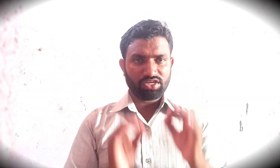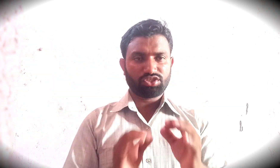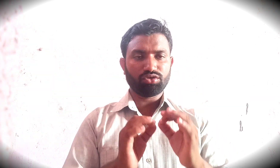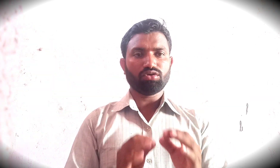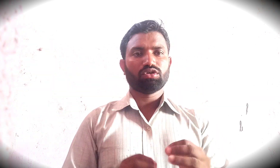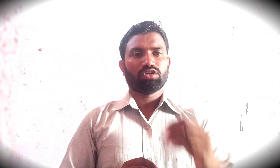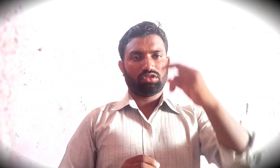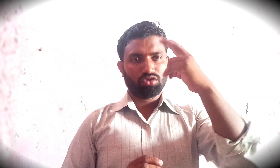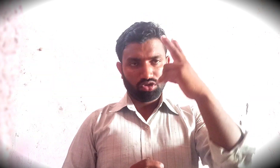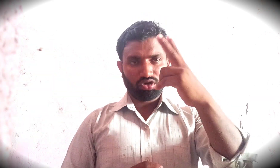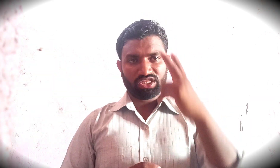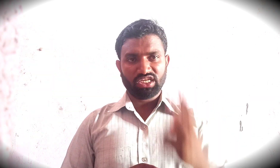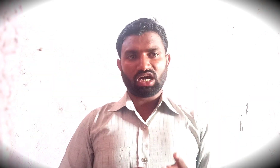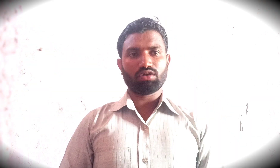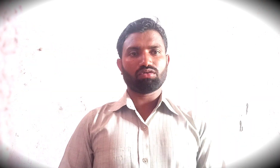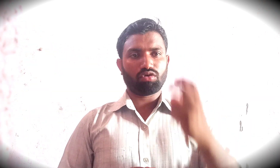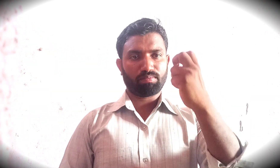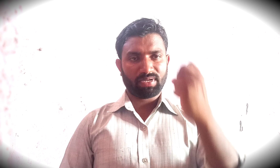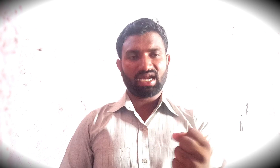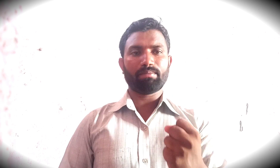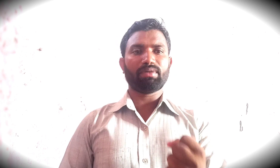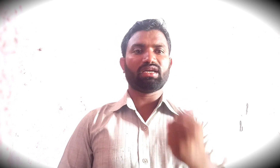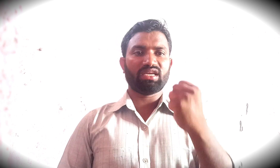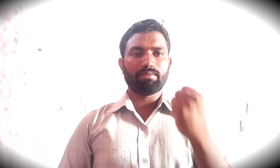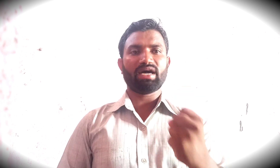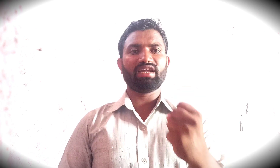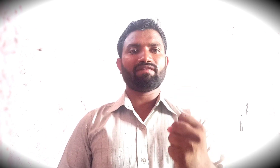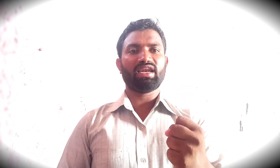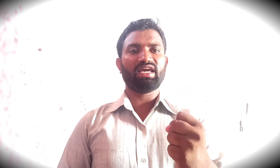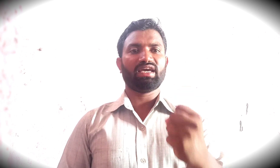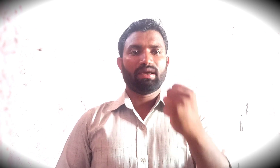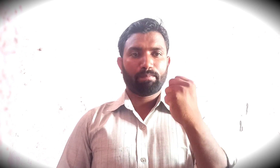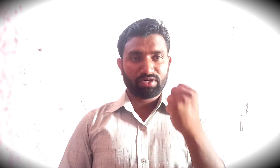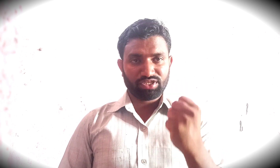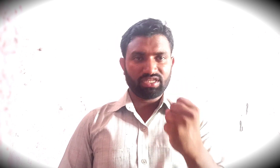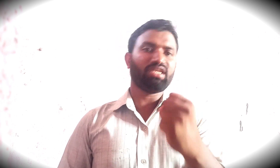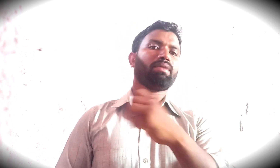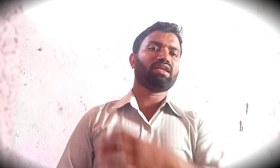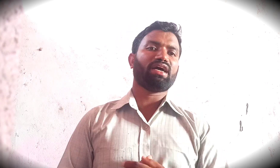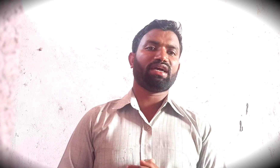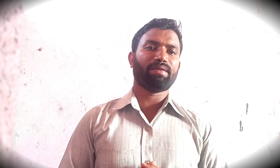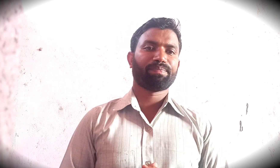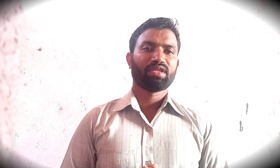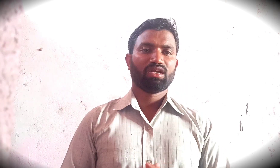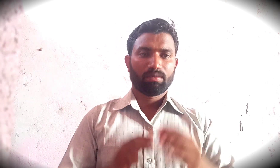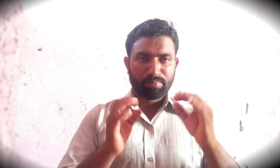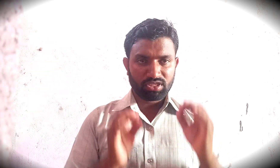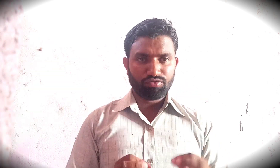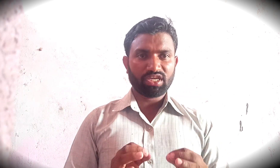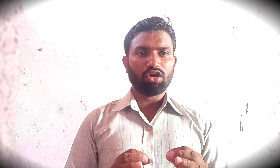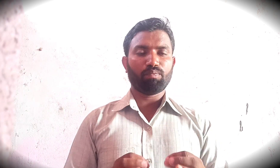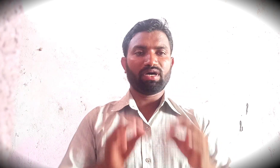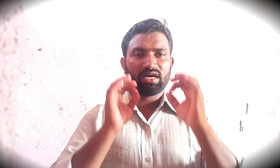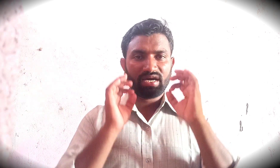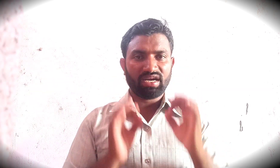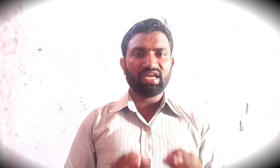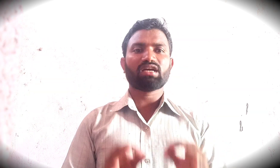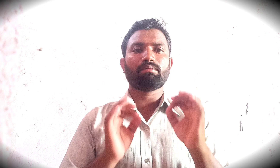यीशु दोनों अधिकारों को बराबर निभाने वाले प्रतिनिधि बन गए हैं। पृथ्वी के ऊपर हर एक